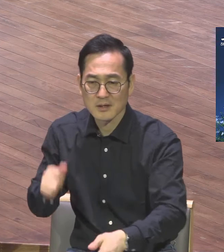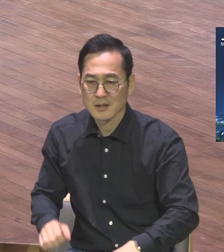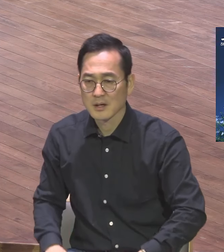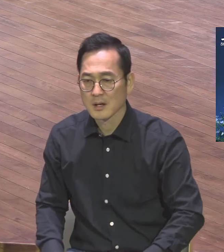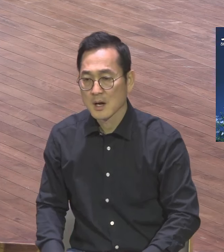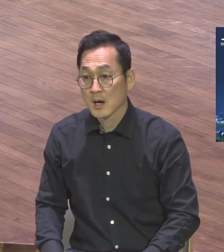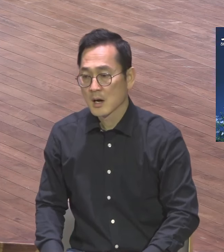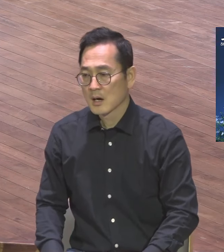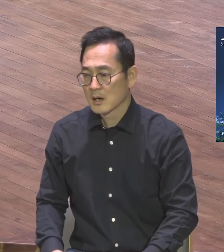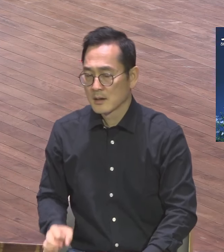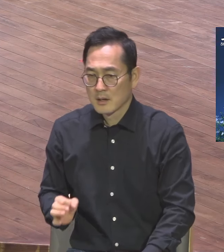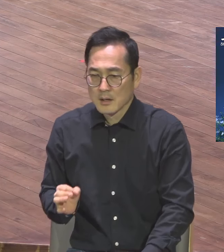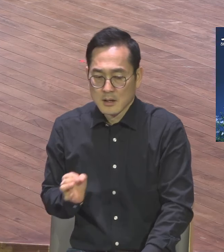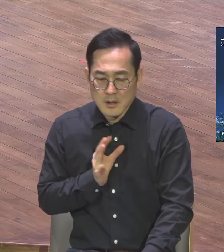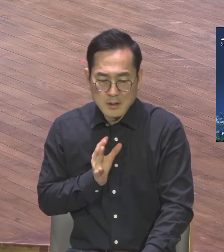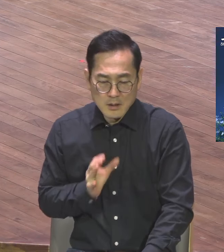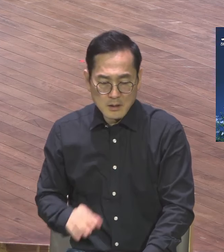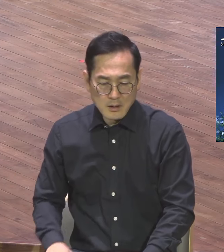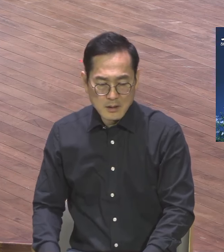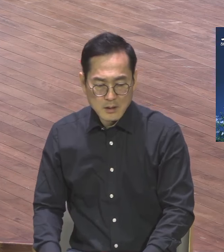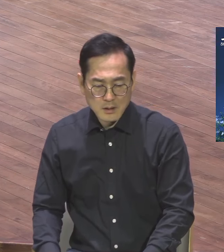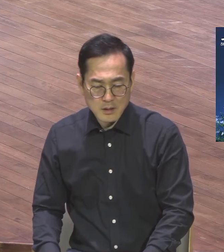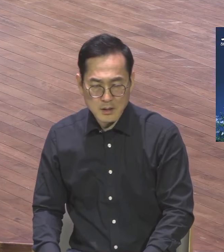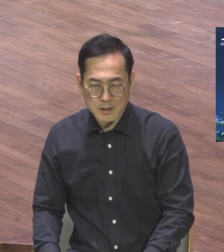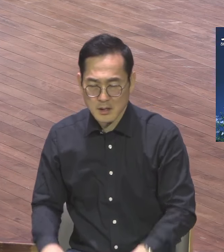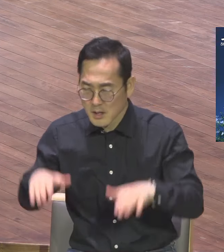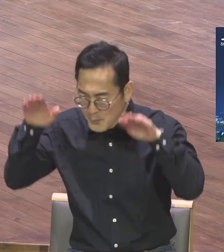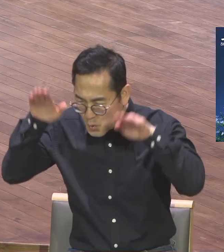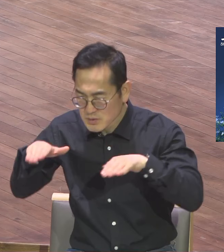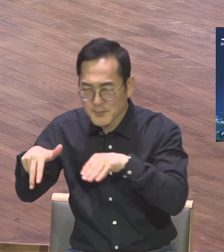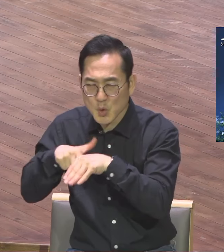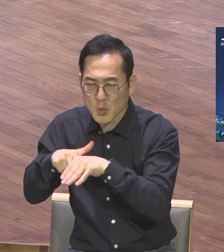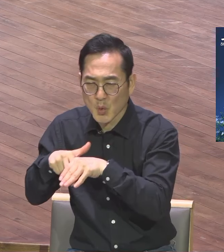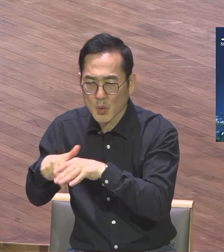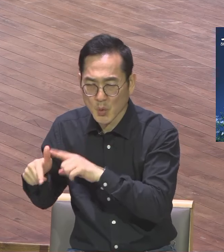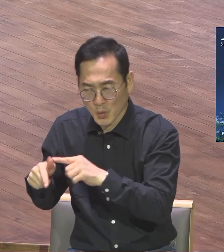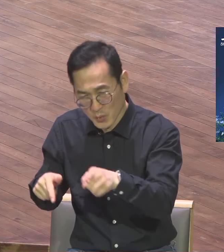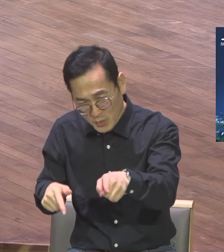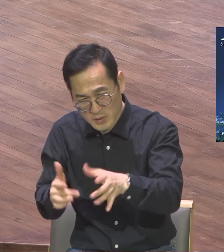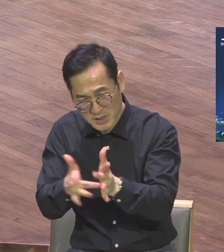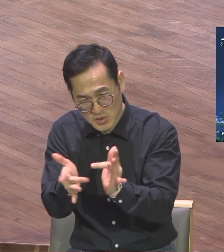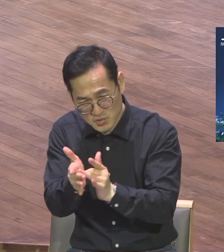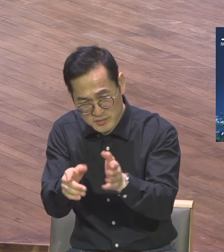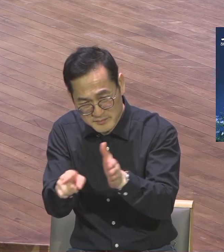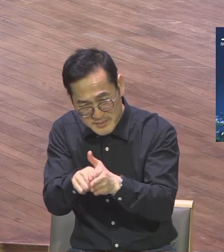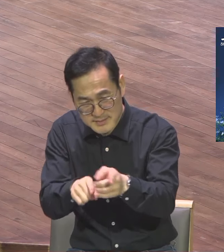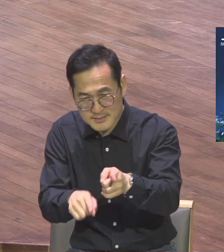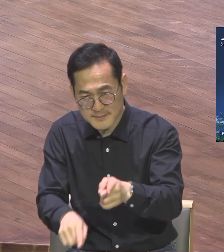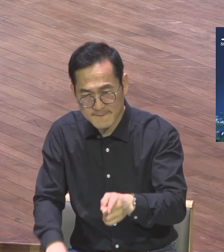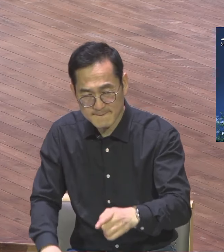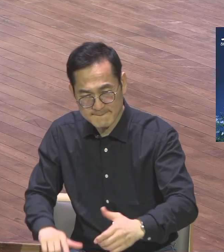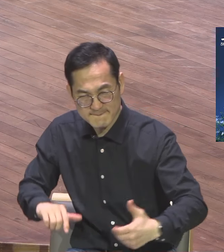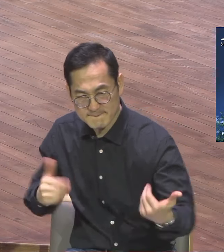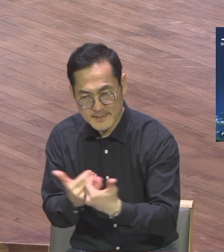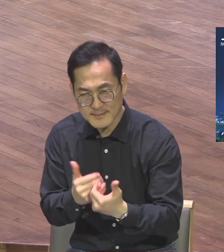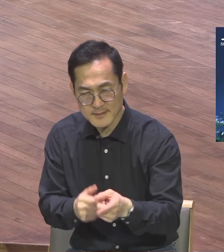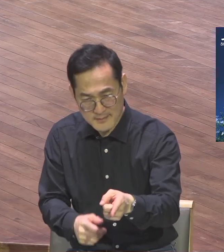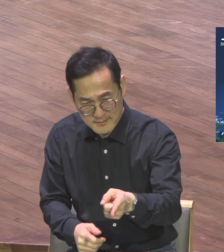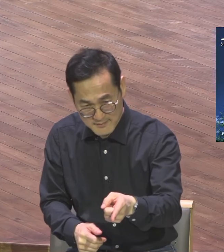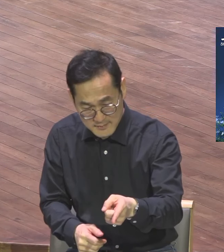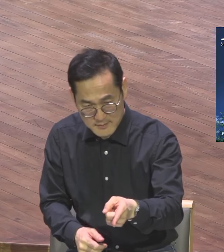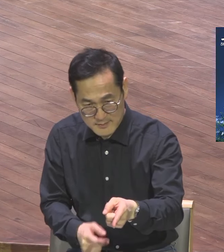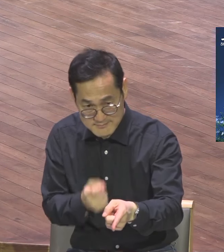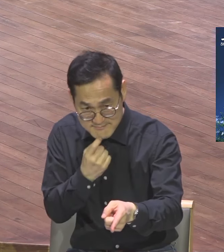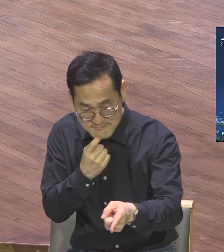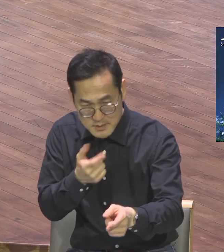이 그 아주 강한 모슬렘이 와가지고 죽었대. 얼마 몇 주 전에. 그런데